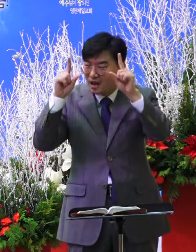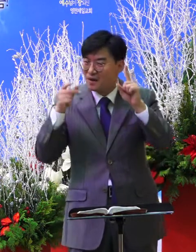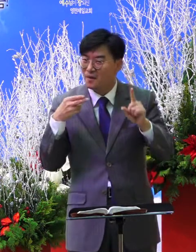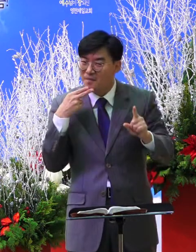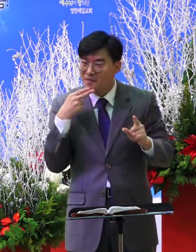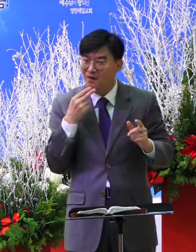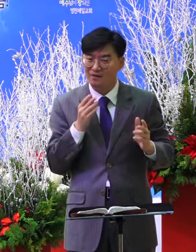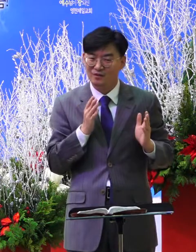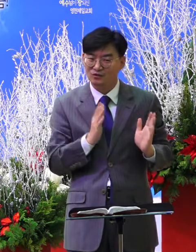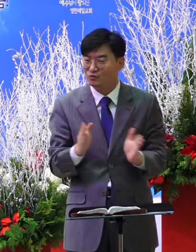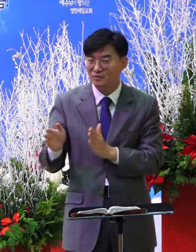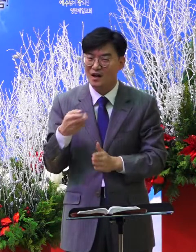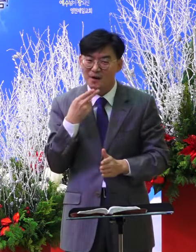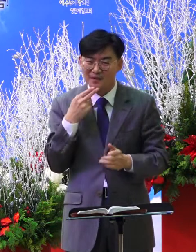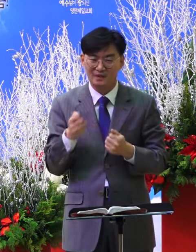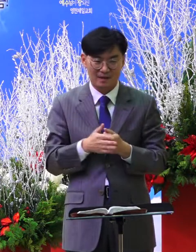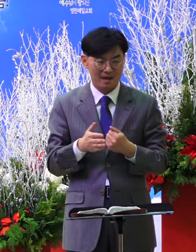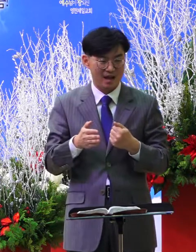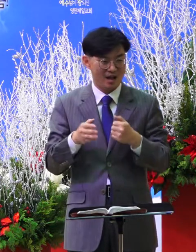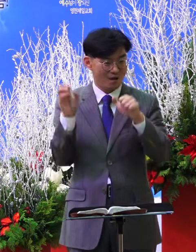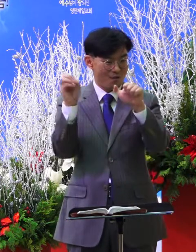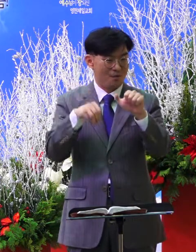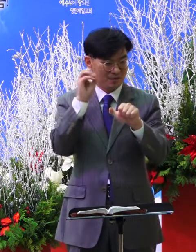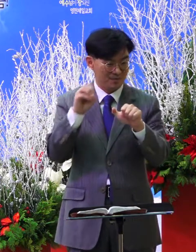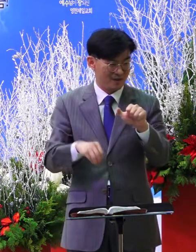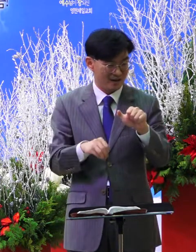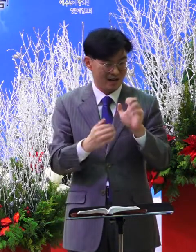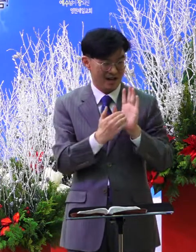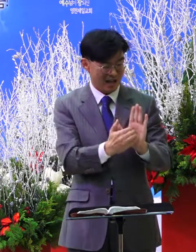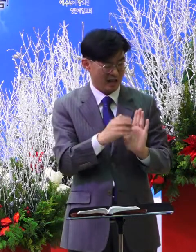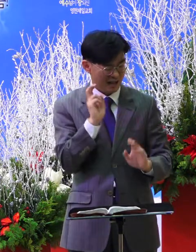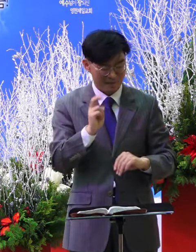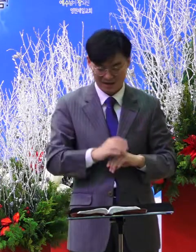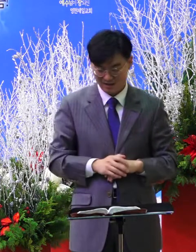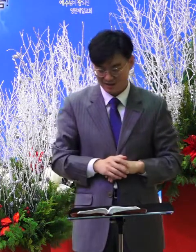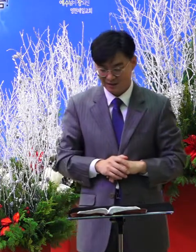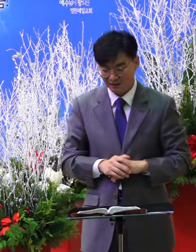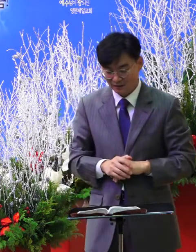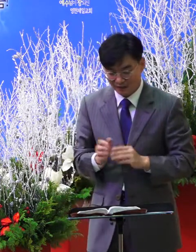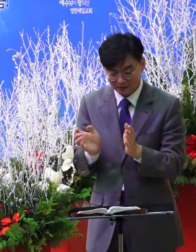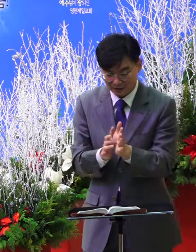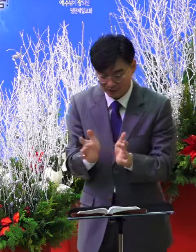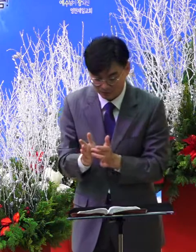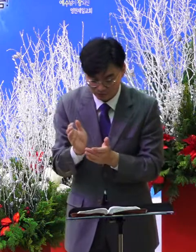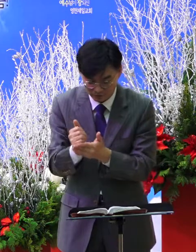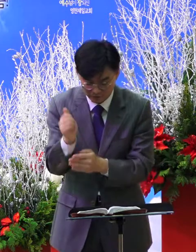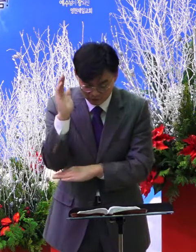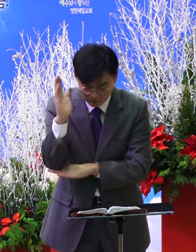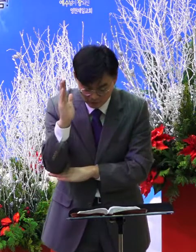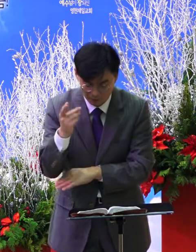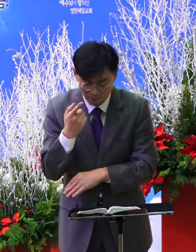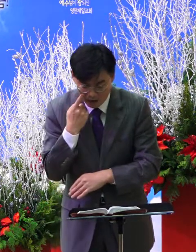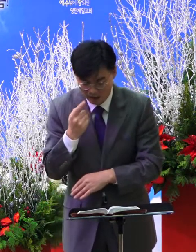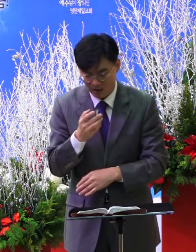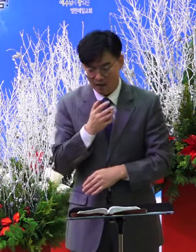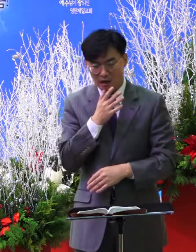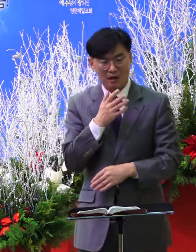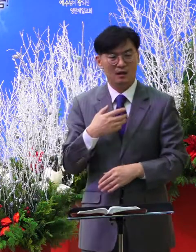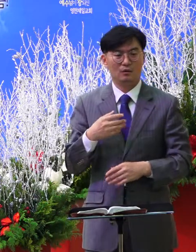있다 하는 것입니다. 그래서 우리는 이 주님의 말씀을 흥미로운 이야기 정도가 아니라 심각하게 우리가 받아들여야